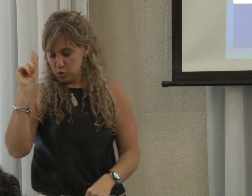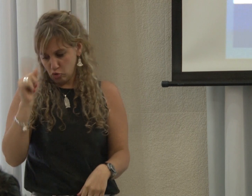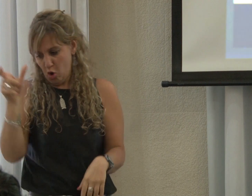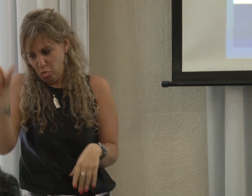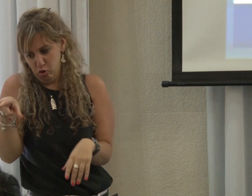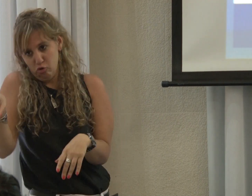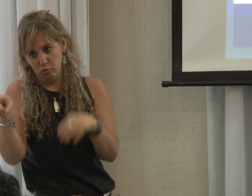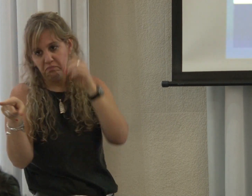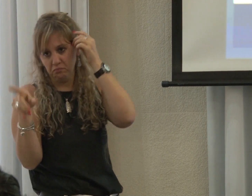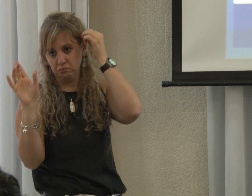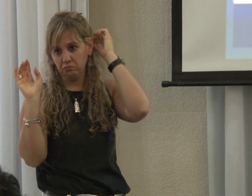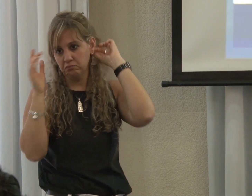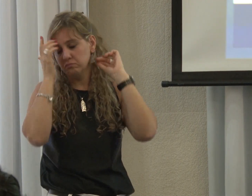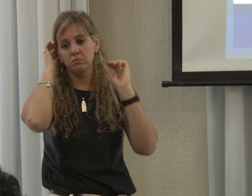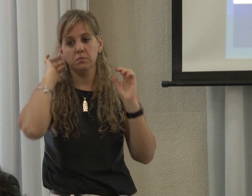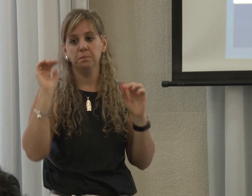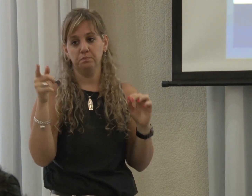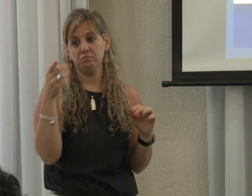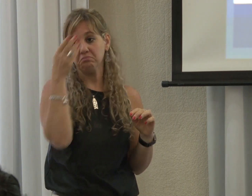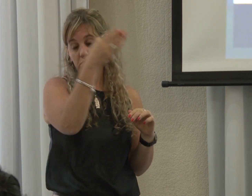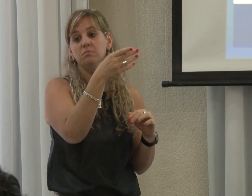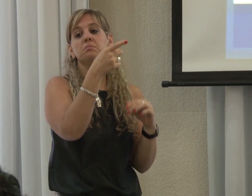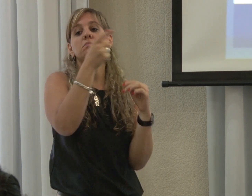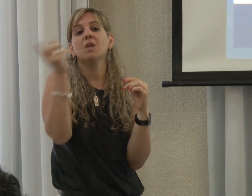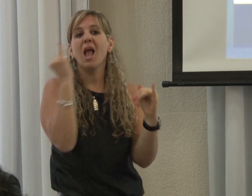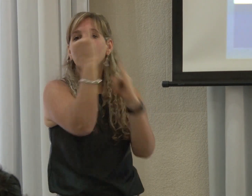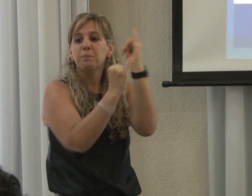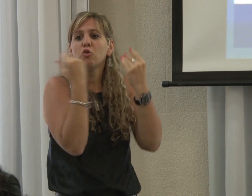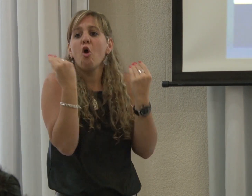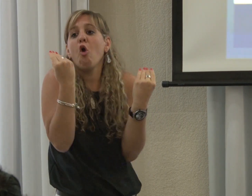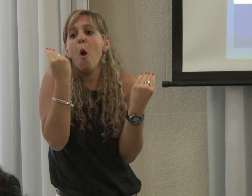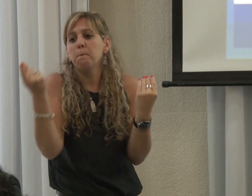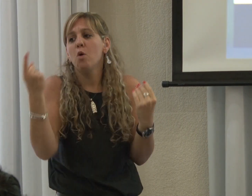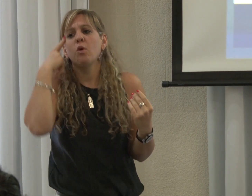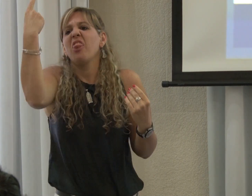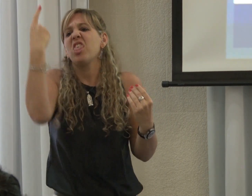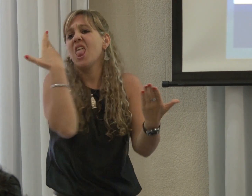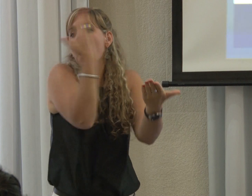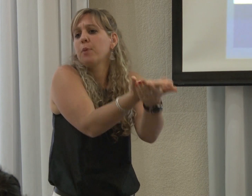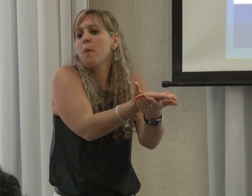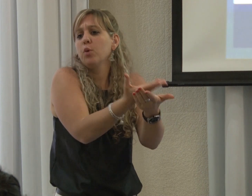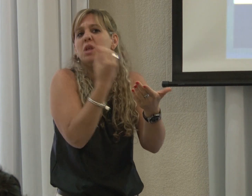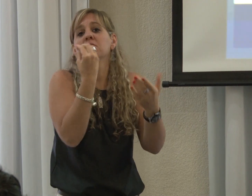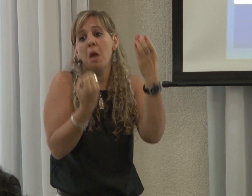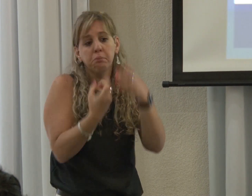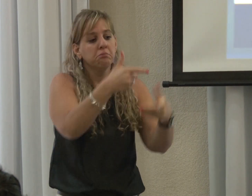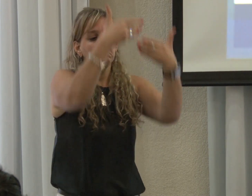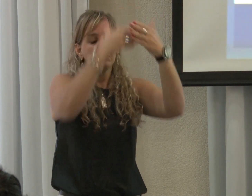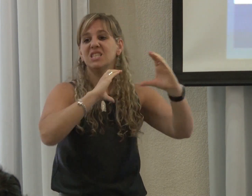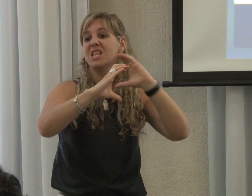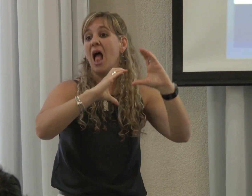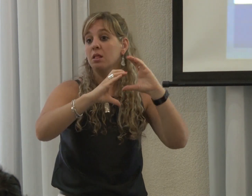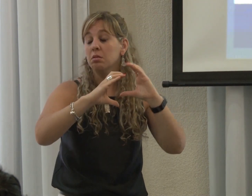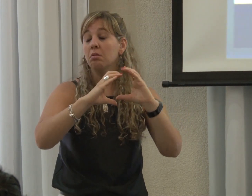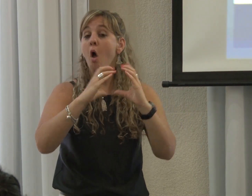La persona sorda iba voluntariamente a expresar lo que necesitaba la comunidad sorda, a explicar, a asesorar, a hacer la propuesta concreta,